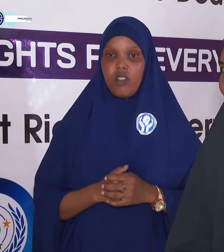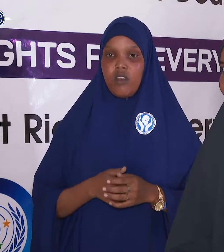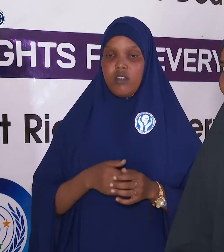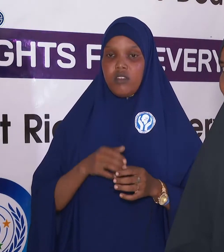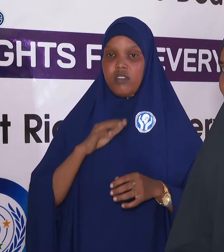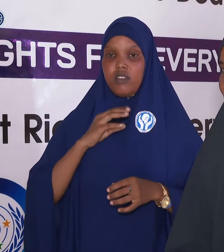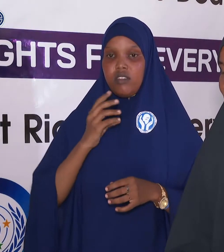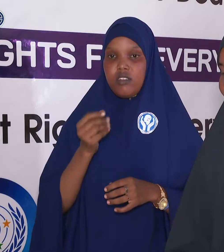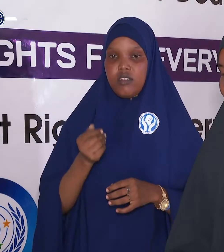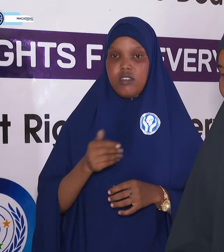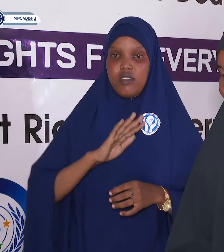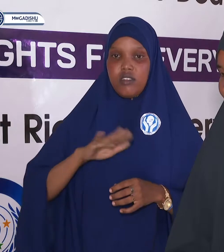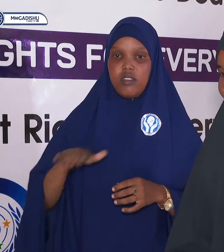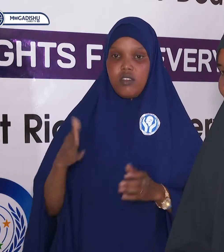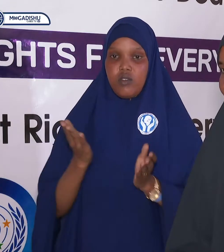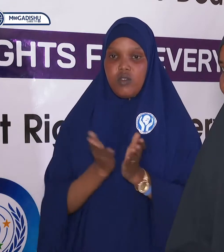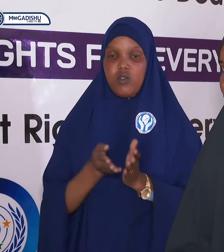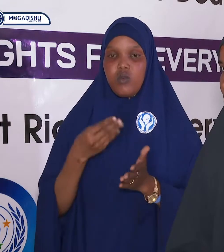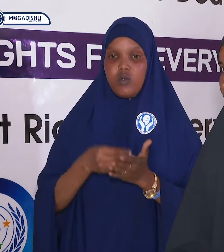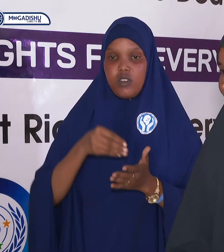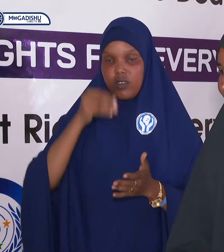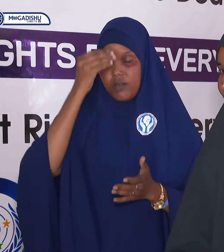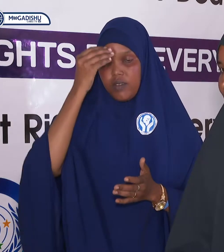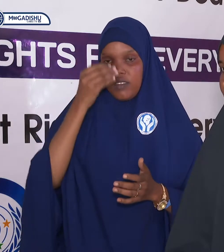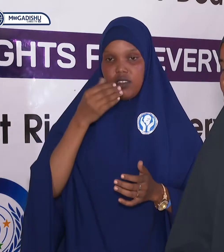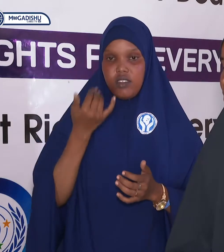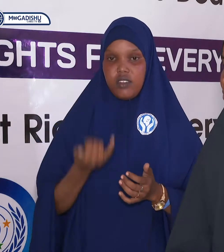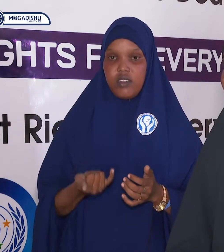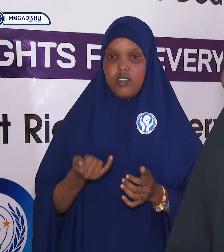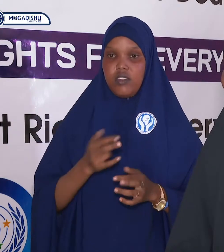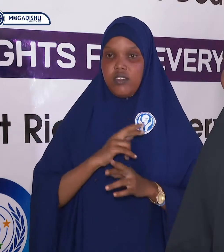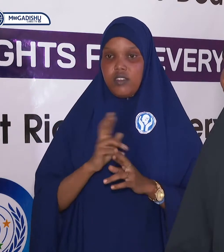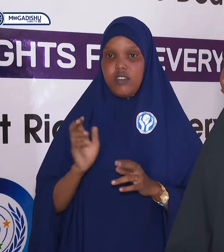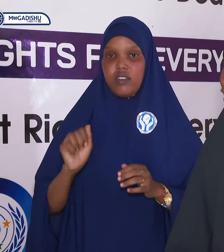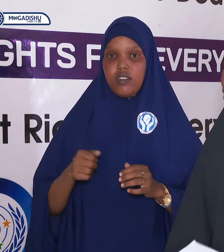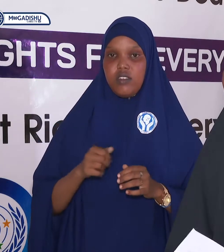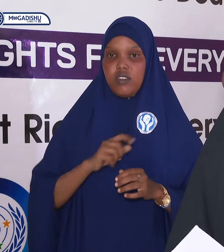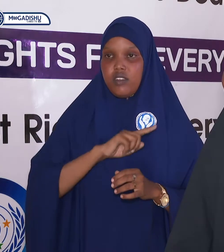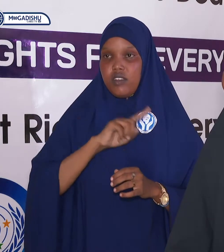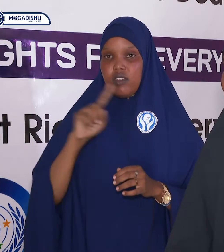tirada ardayda iskuulka wax ka barata hadda ee durusta xaadirta waxay u dhaxaysaa